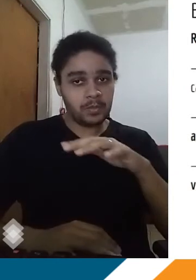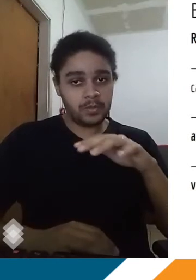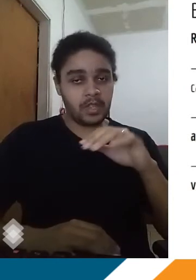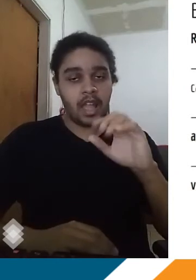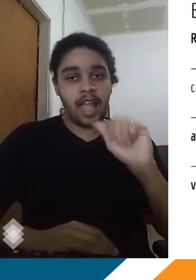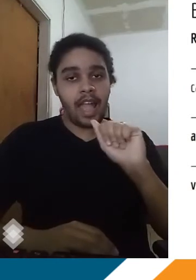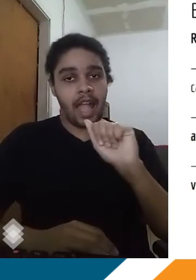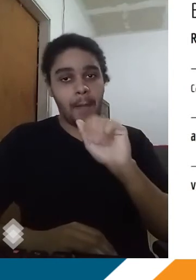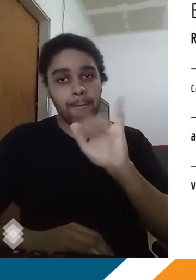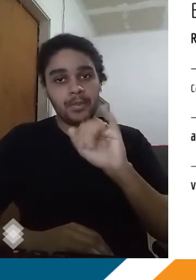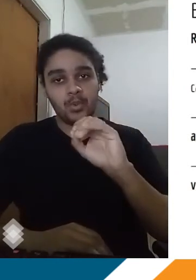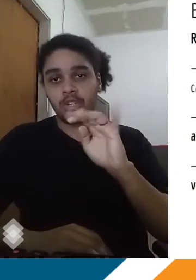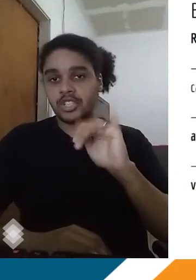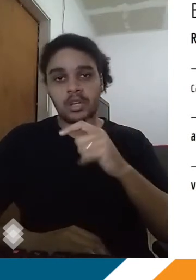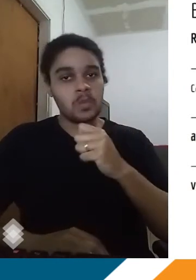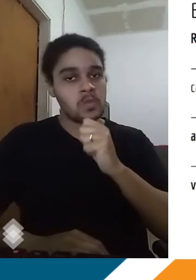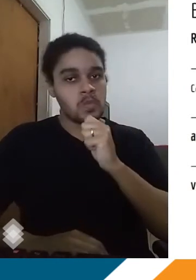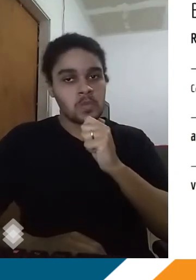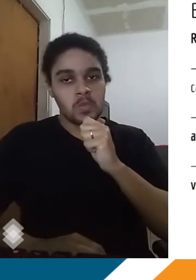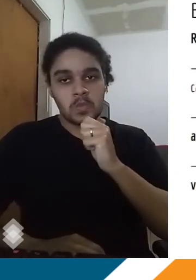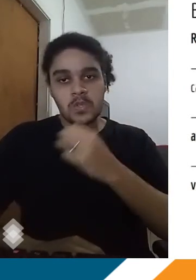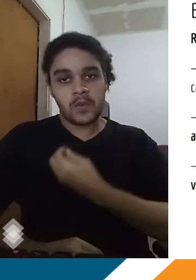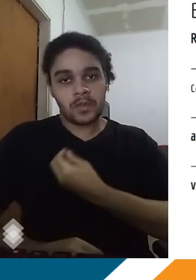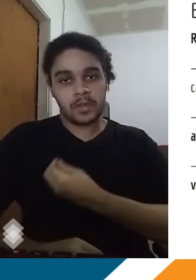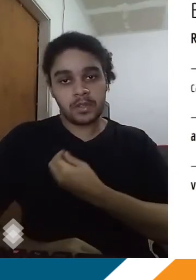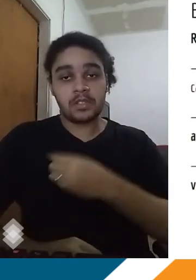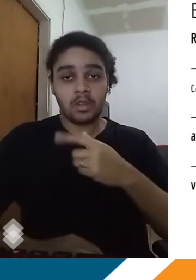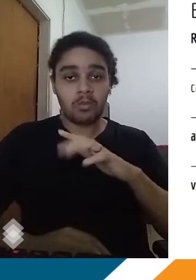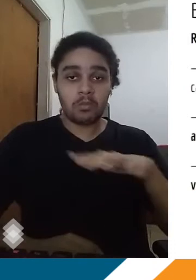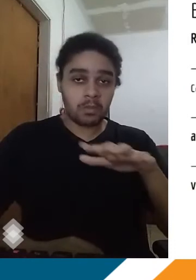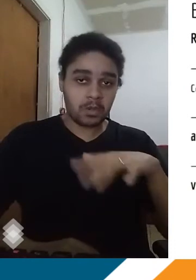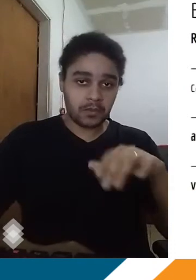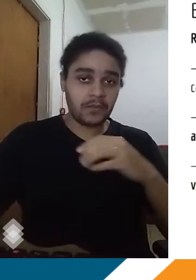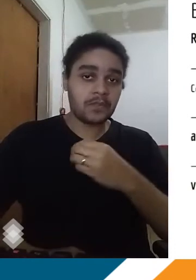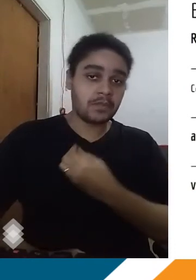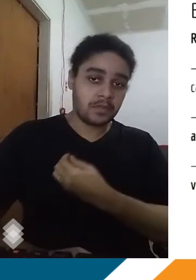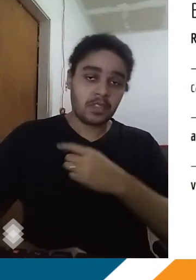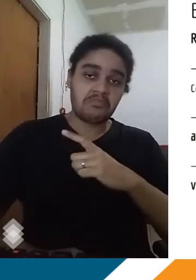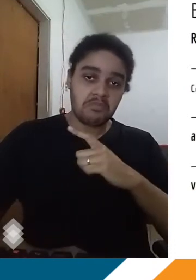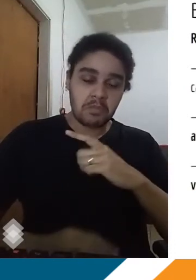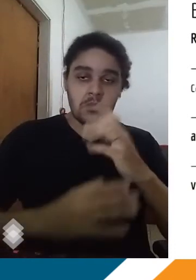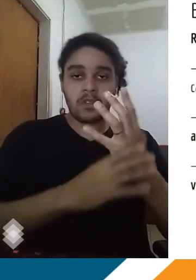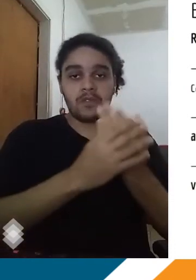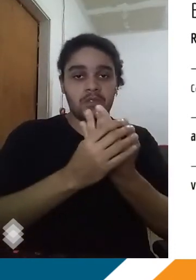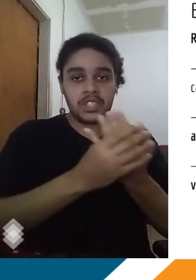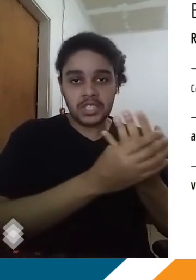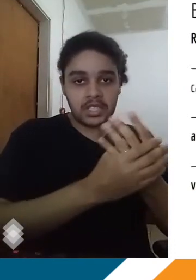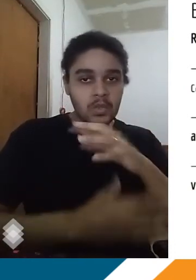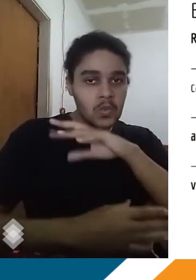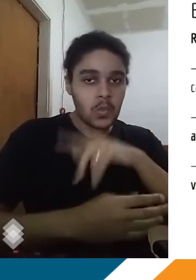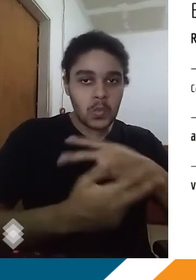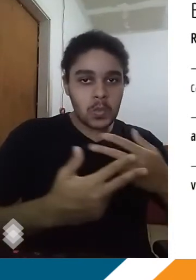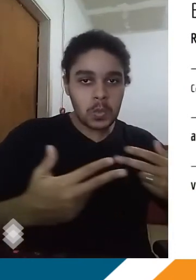características abióticas do meio sem vida. Portanto, quando a gente fala de meio biótico, a gente está falando de vegetação, fauna, e quando a gente